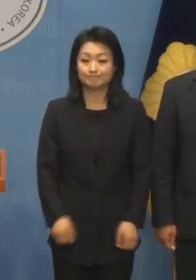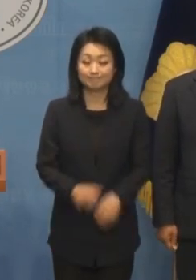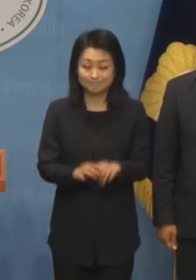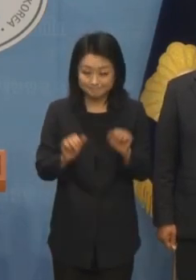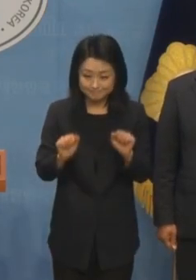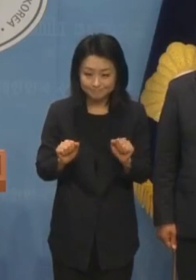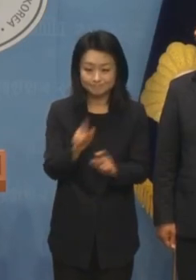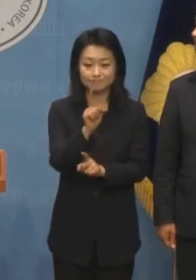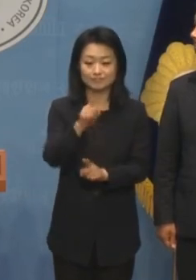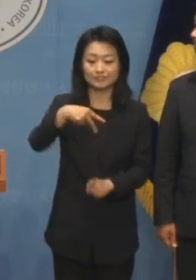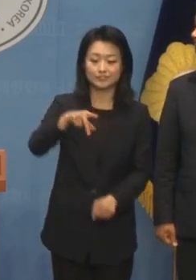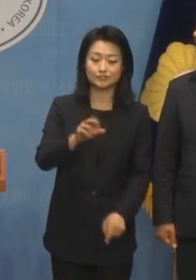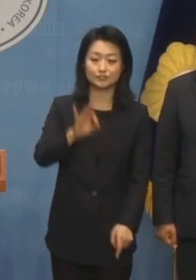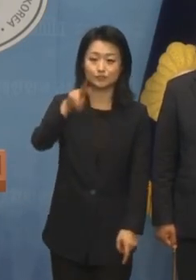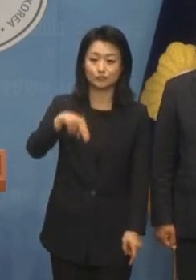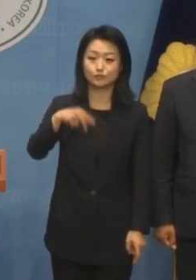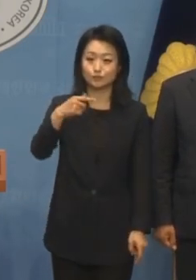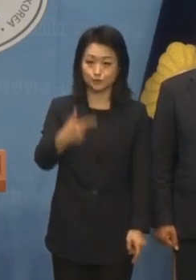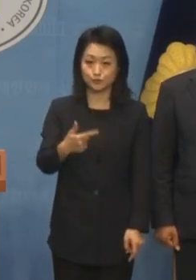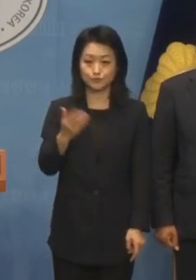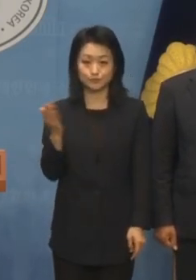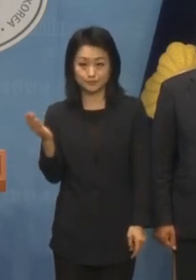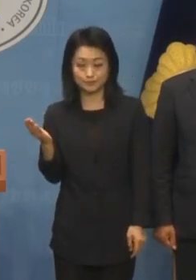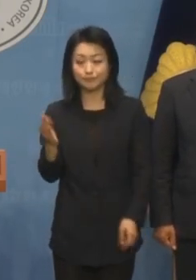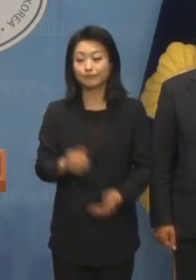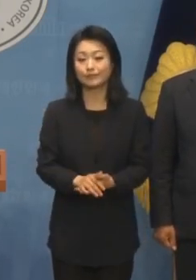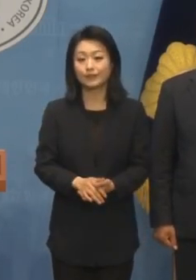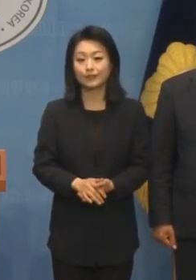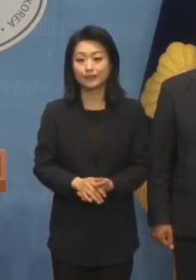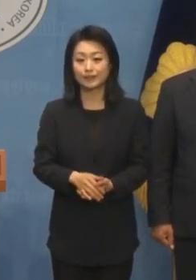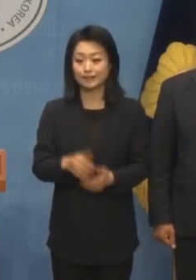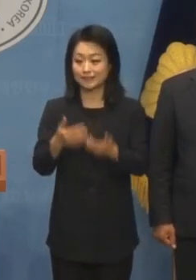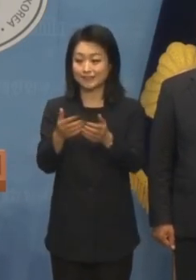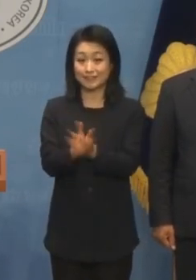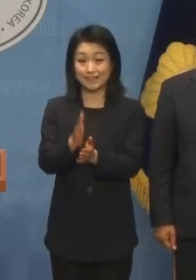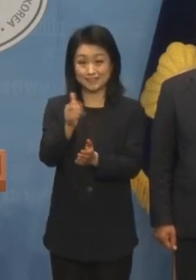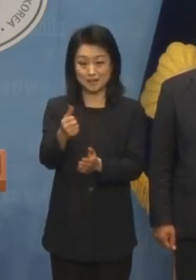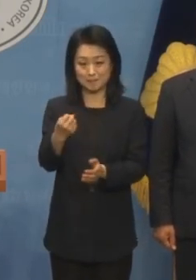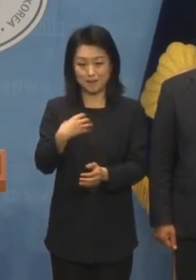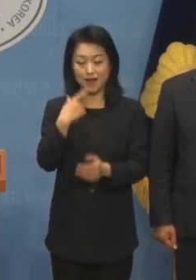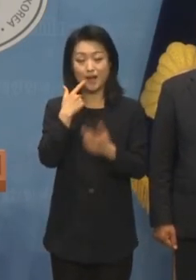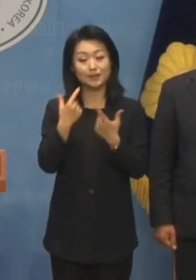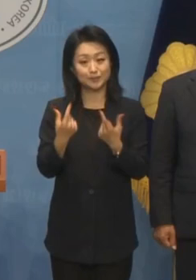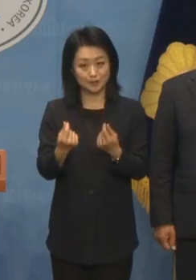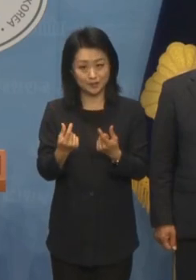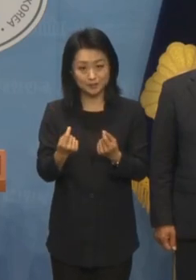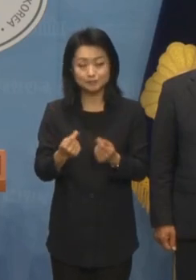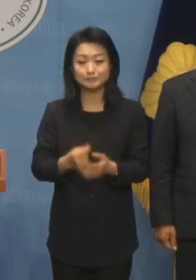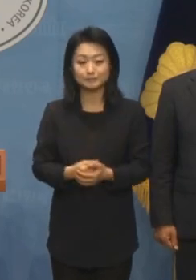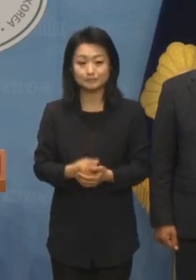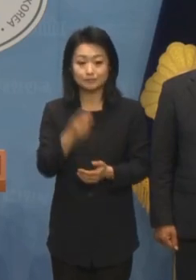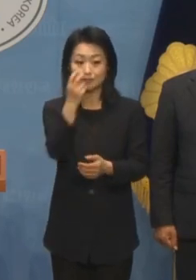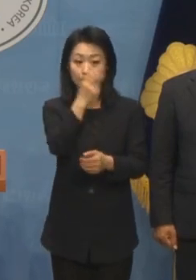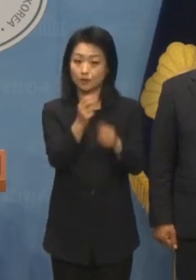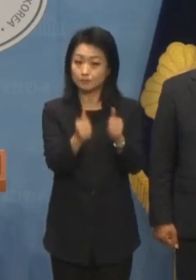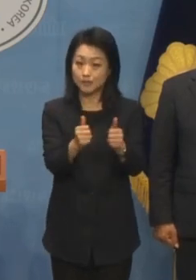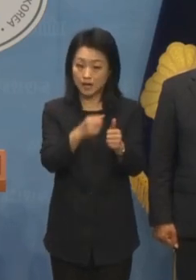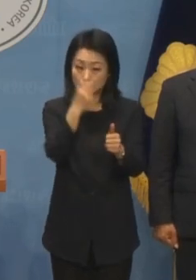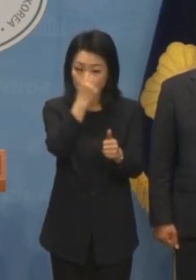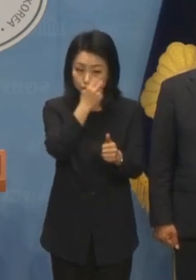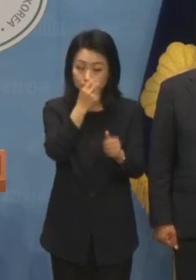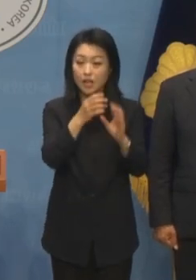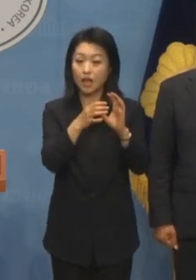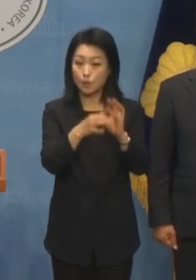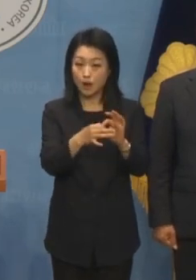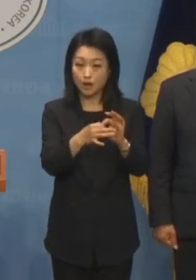이성윤입니다. 지난 대책단에서 단장님께서 여러 번 말씀드린 대로 검찰에서 수사 관련